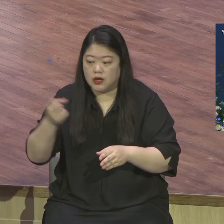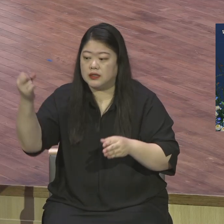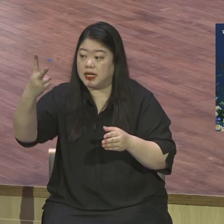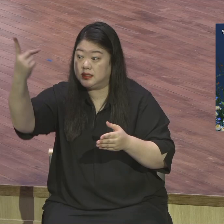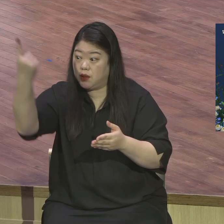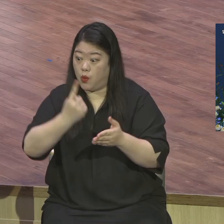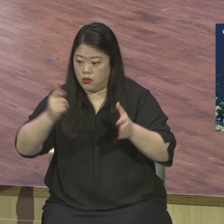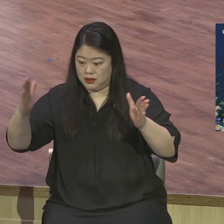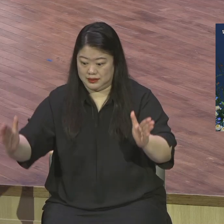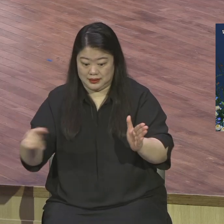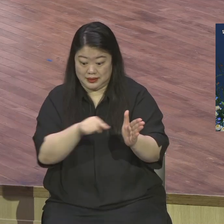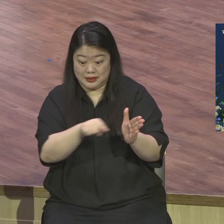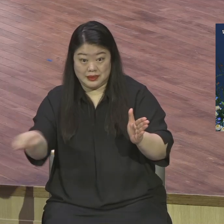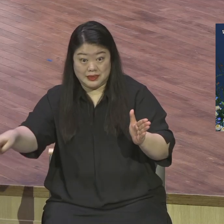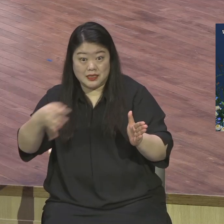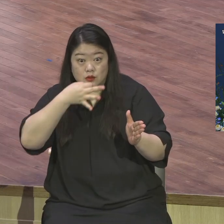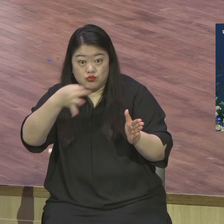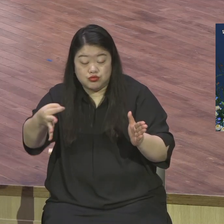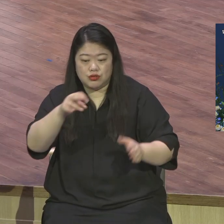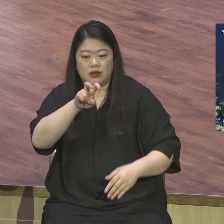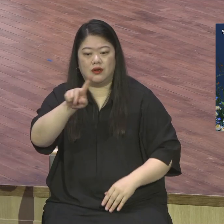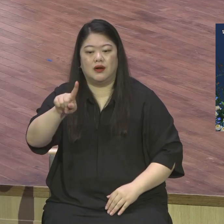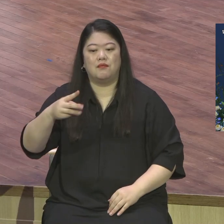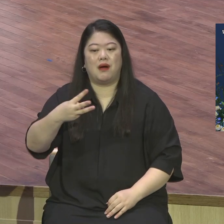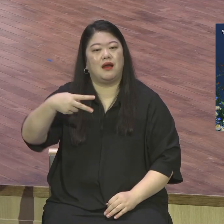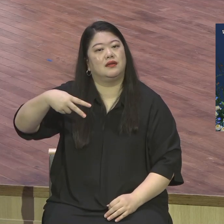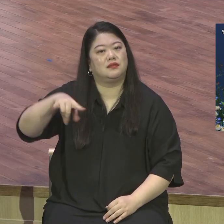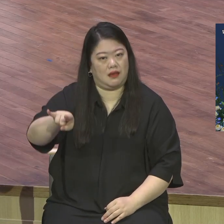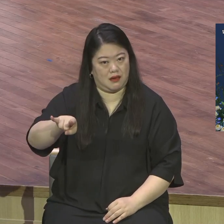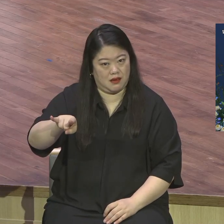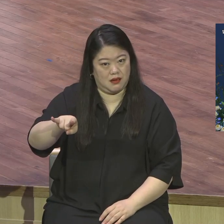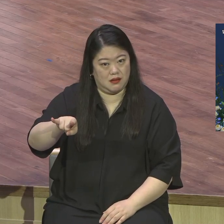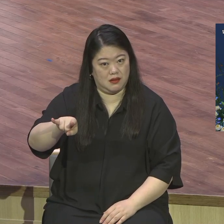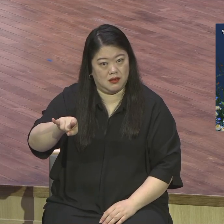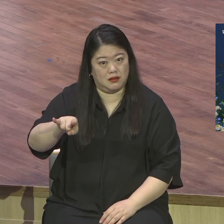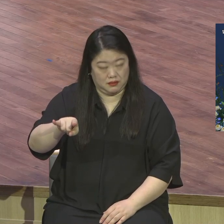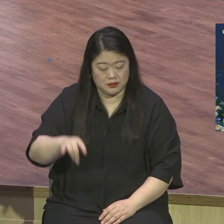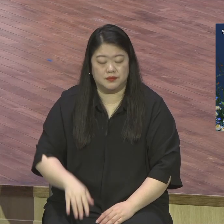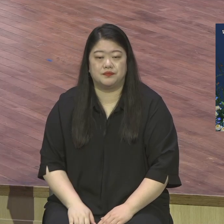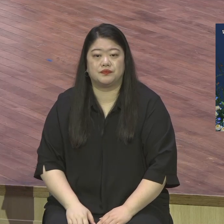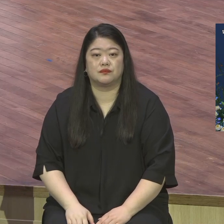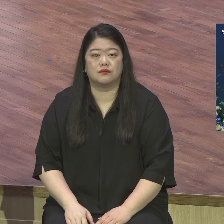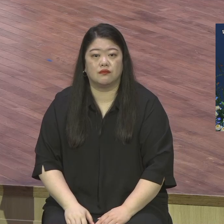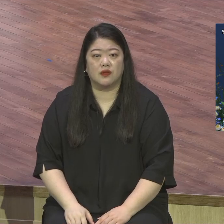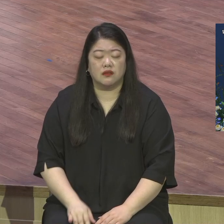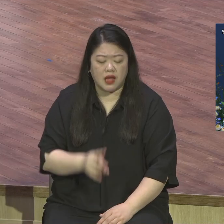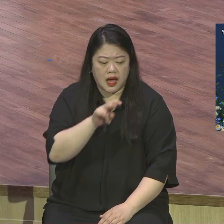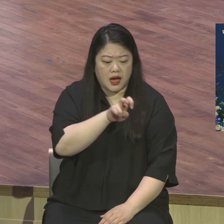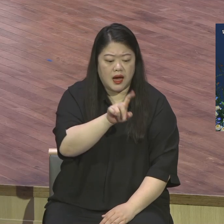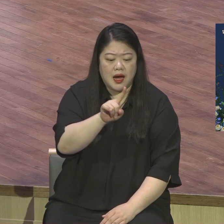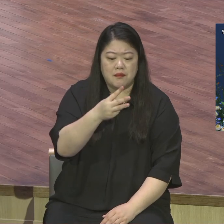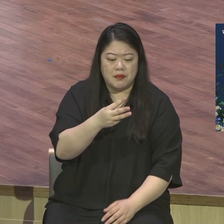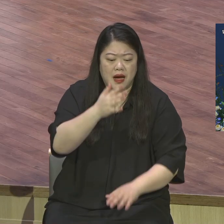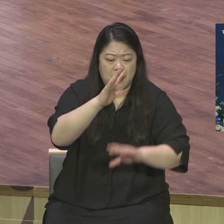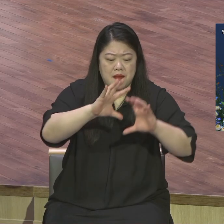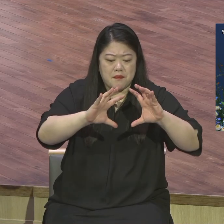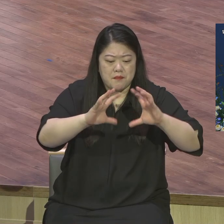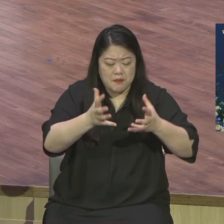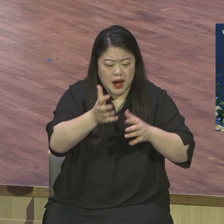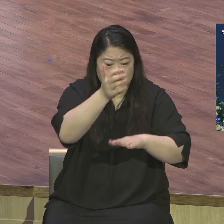그런데 말세 중에 말세다. 이 말은 예수님이 다시 오실날이 너무 가까워졌다.